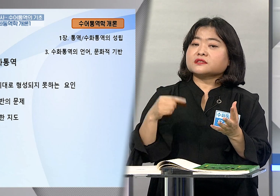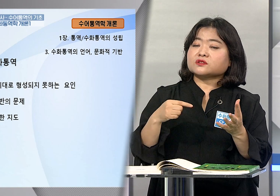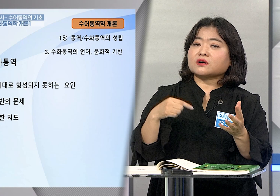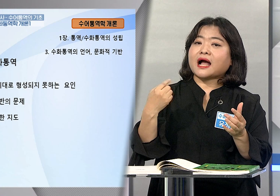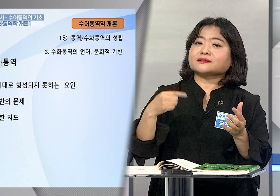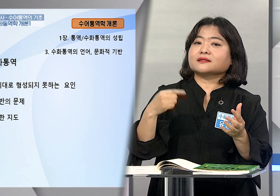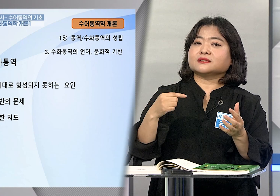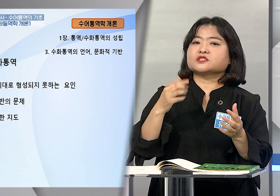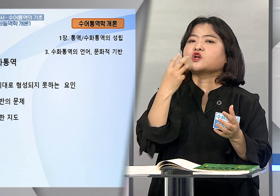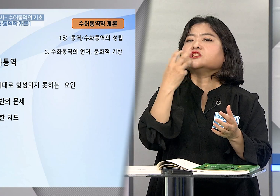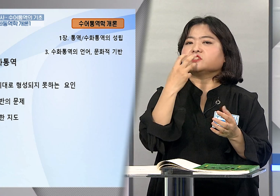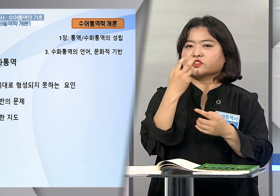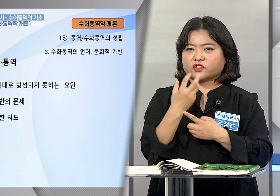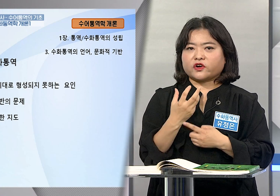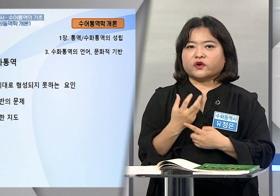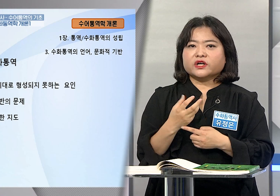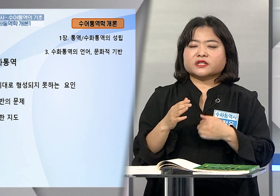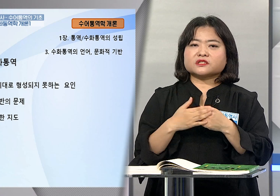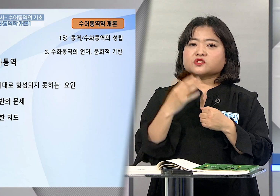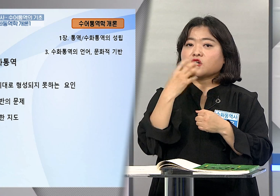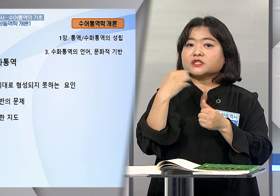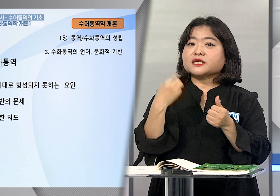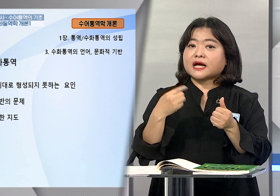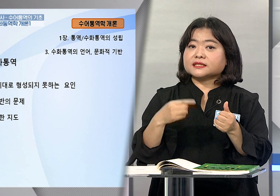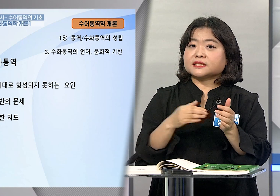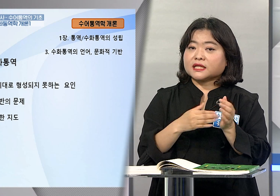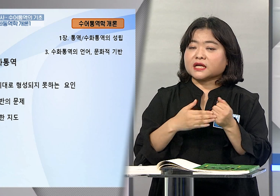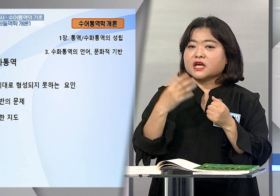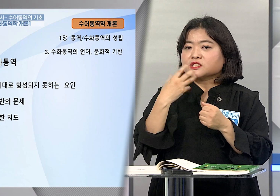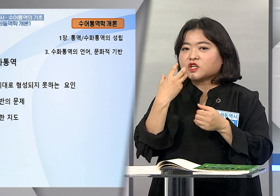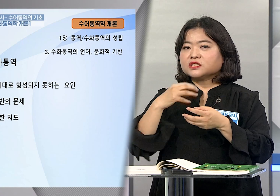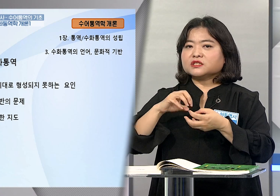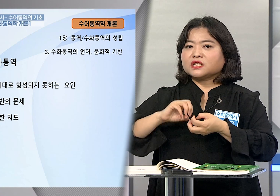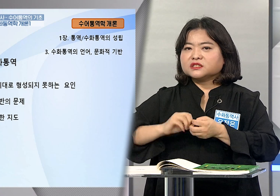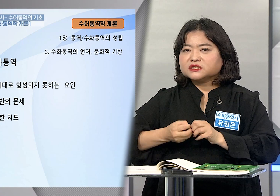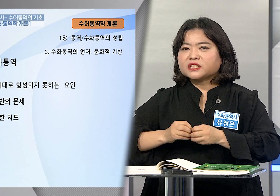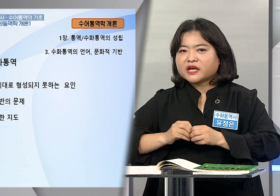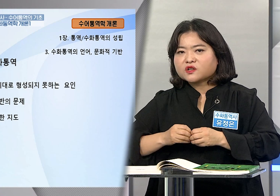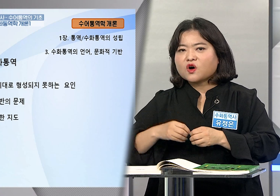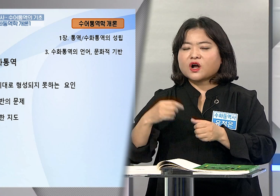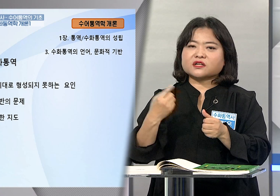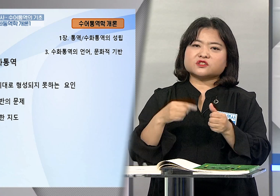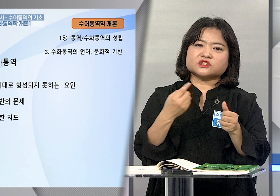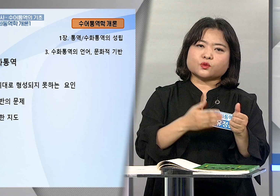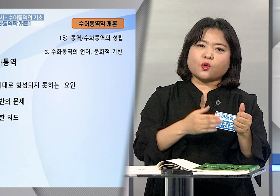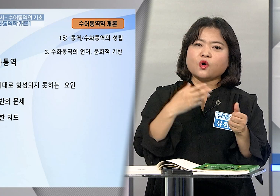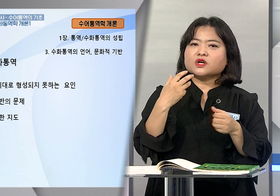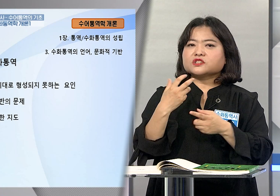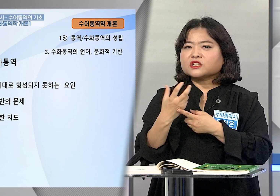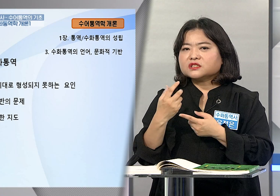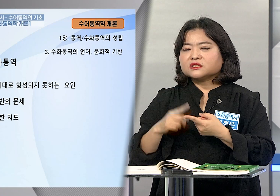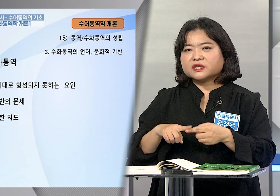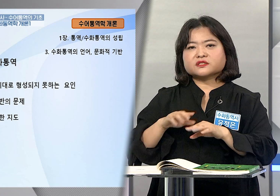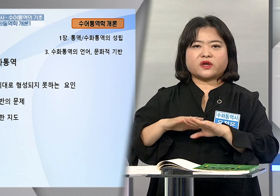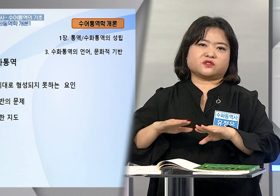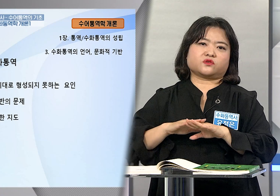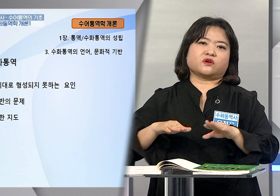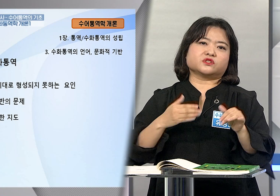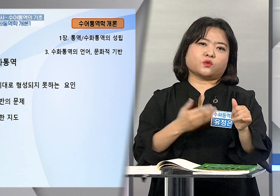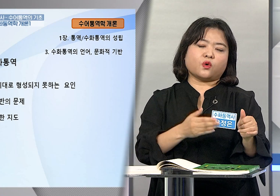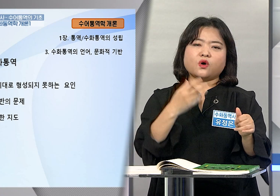교실을 가르쳤던 강사들이 청인들이었어요. 그래서 청인들이 가르치니 청인들에 의해서 가르쳐지고 청인들에